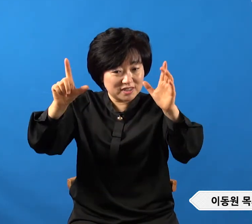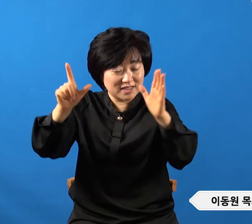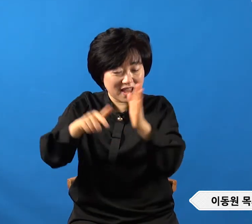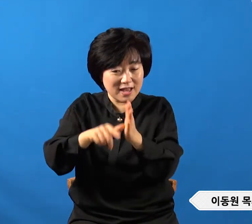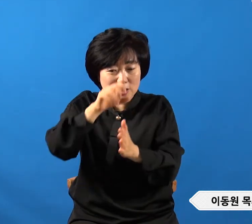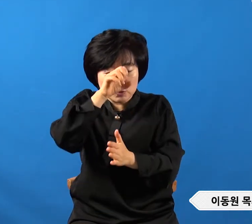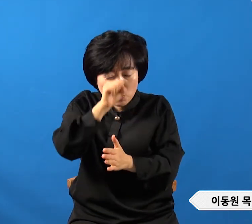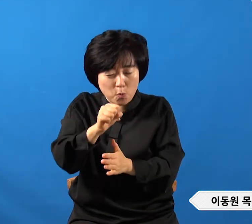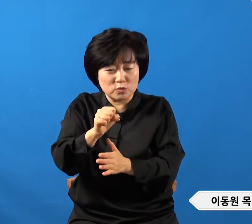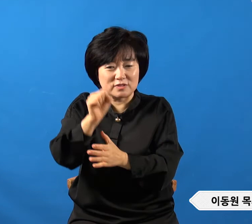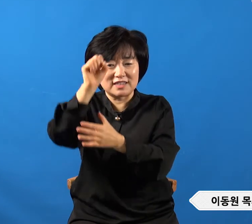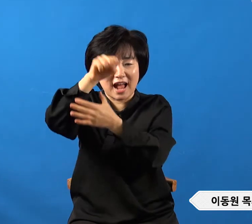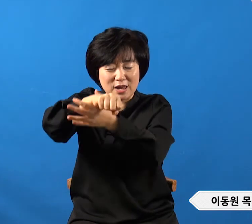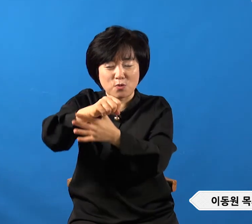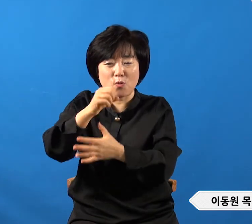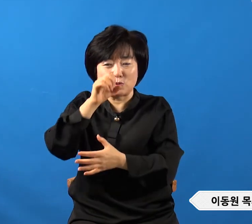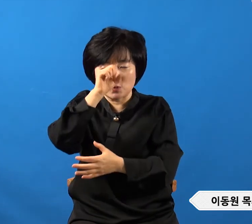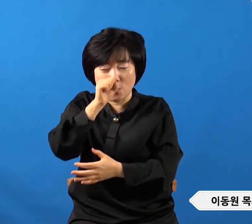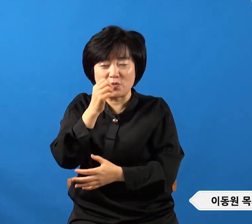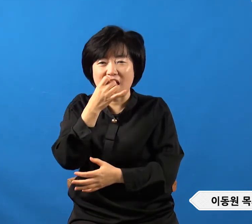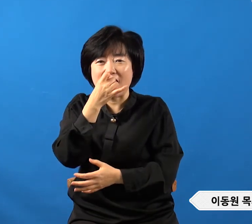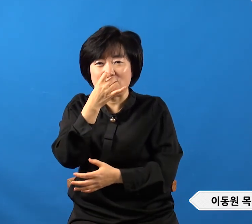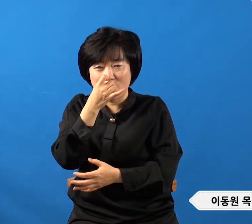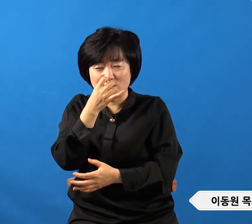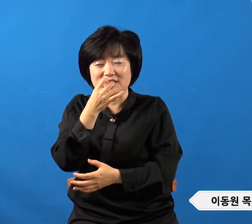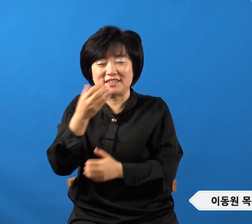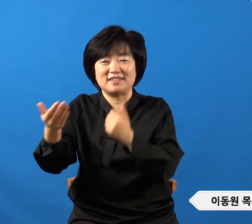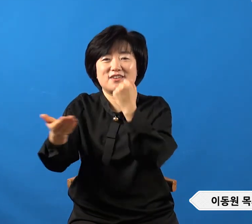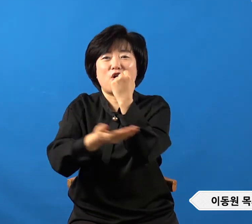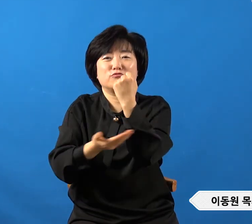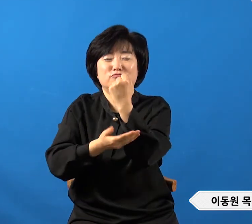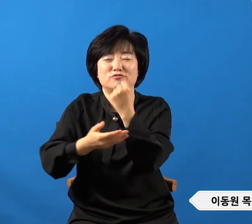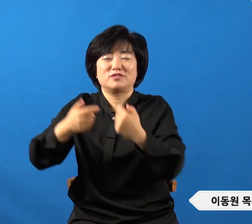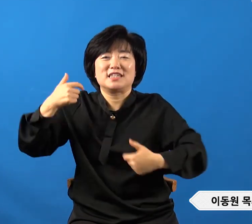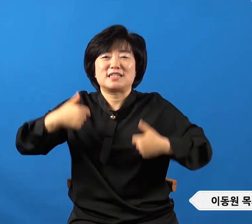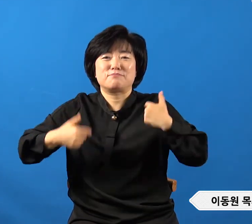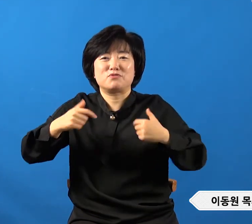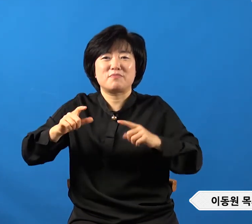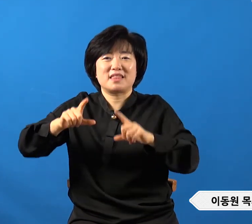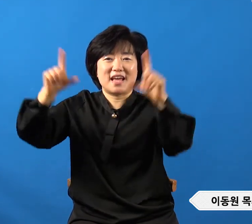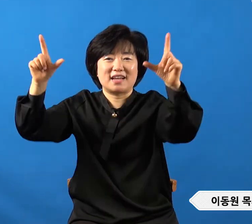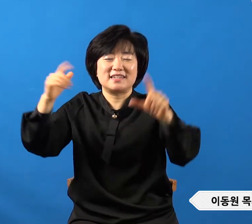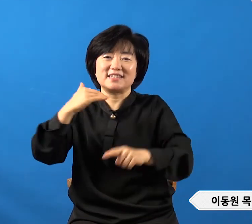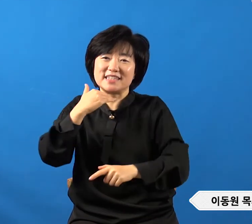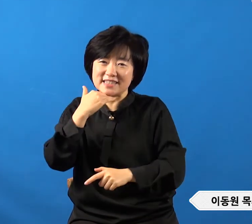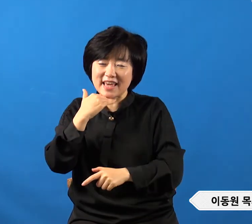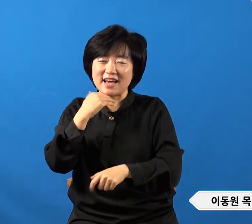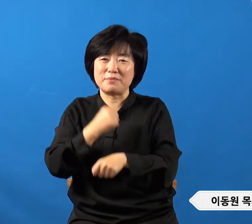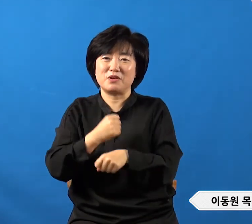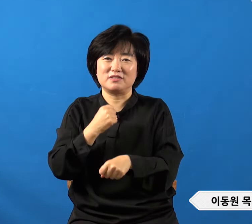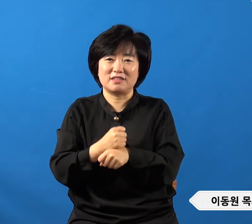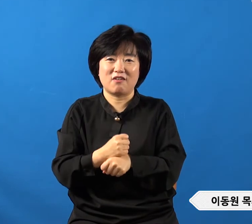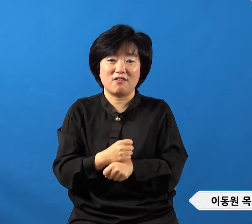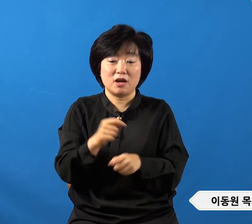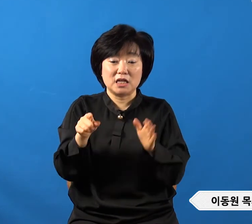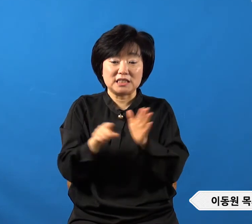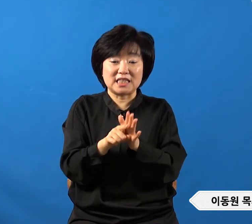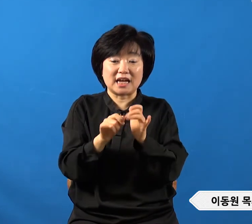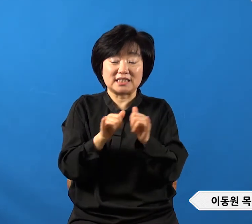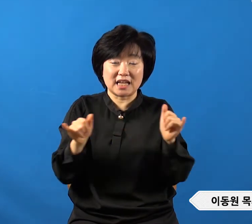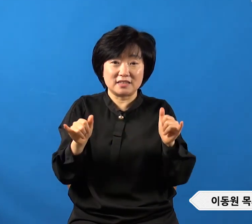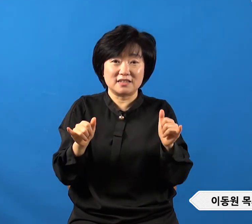좋은 곡식, 좋은 알곡들을 거두어 드릴 그 기쁨의 시간을 바라보면서, 이것을